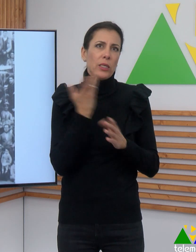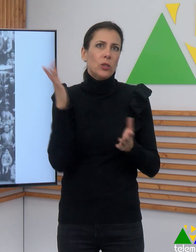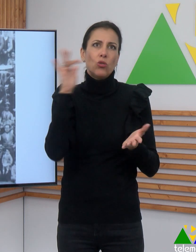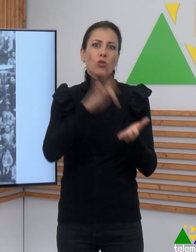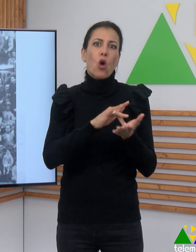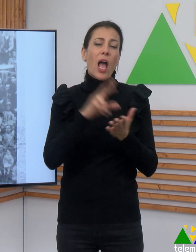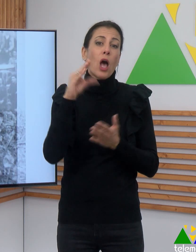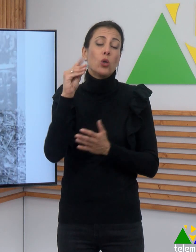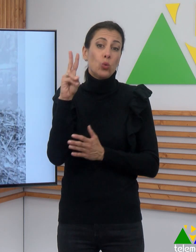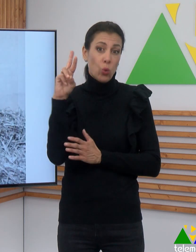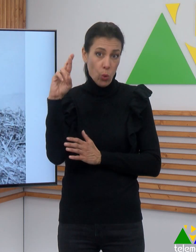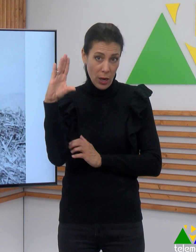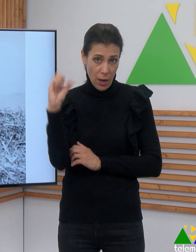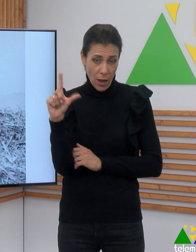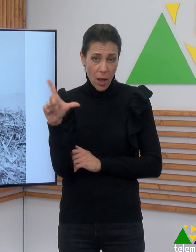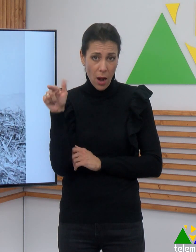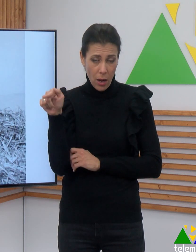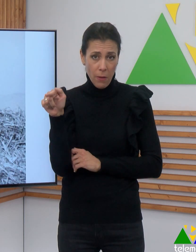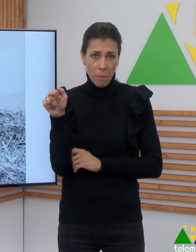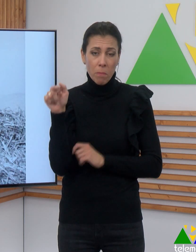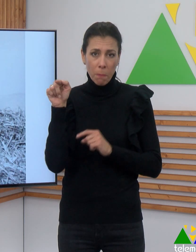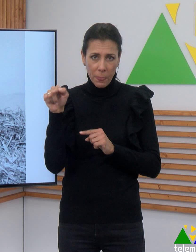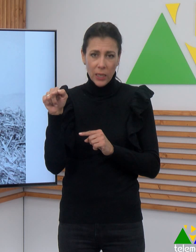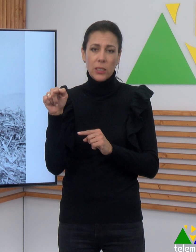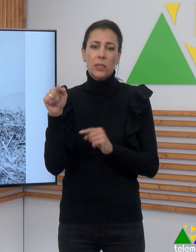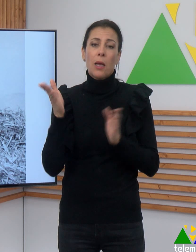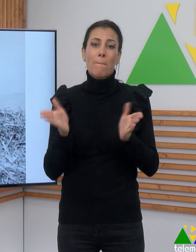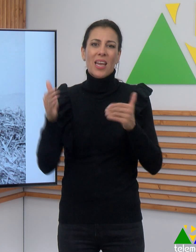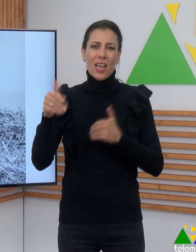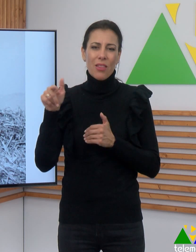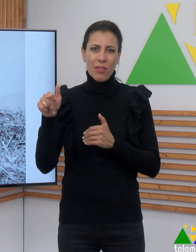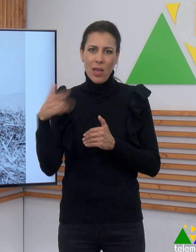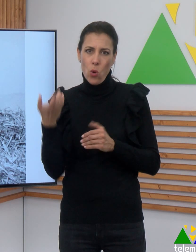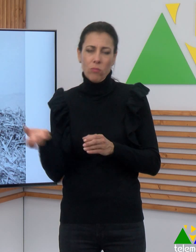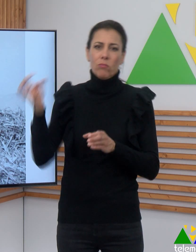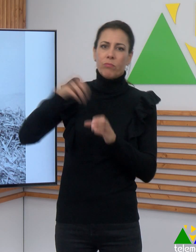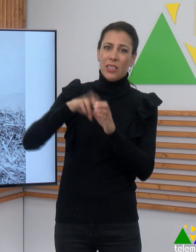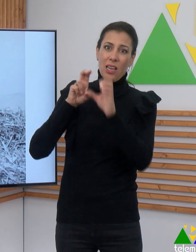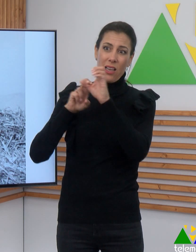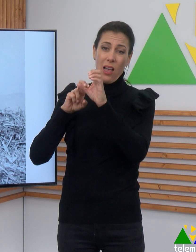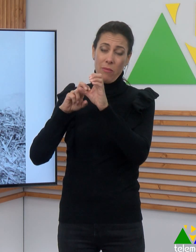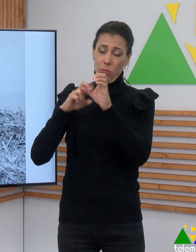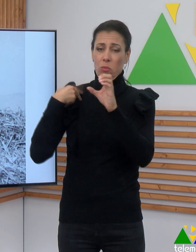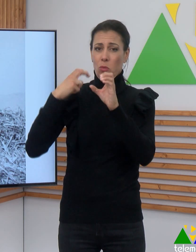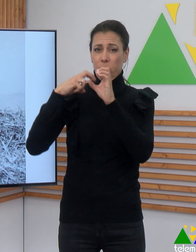hasta Durcal y de Durcal las mercancías se cargaban en el cable aéreo para llevarlo